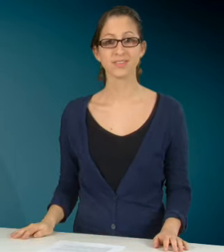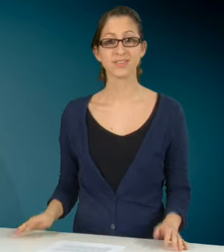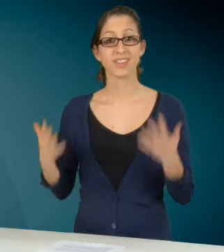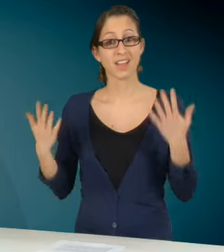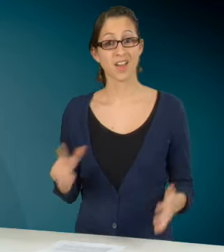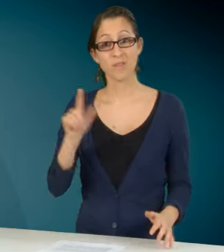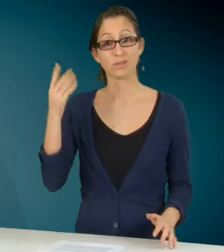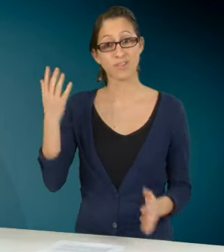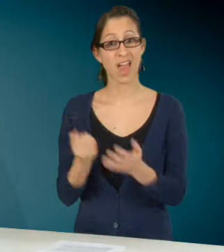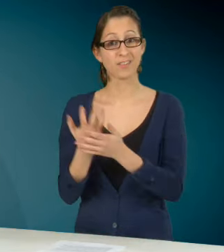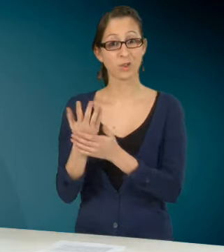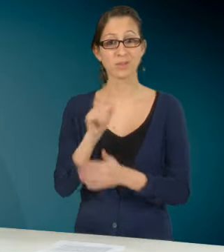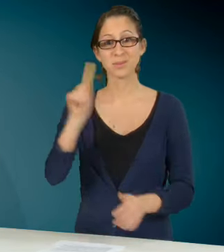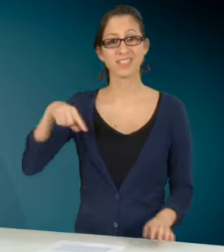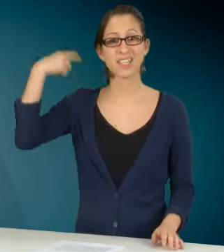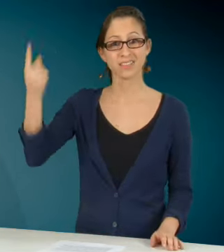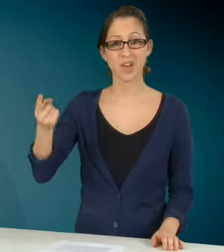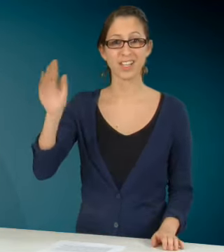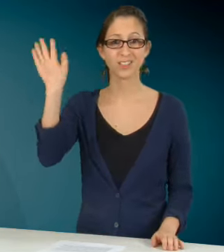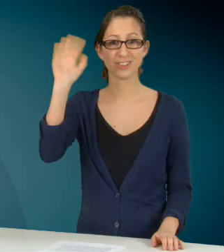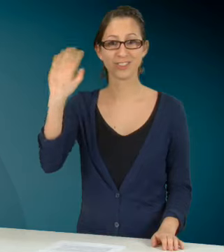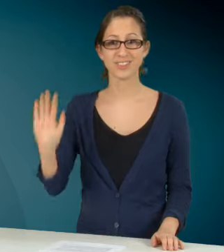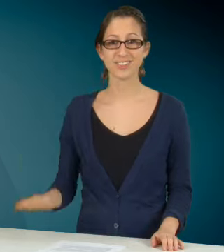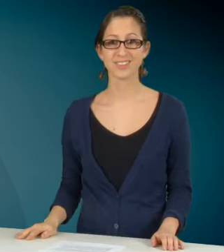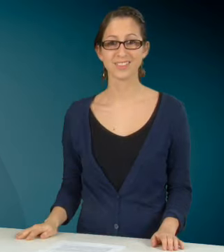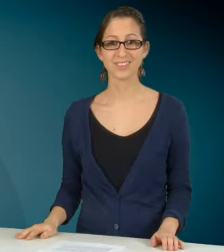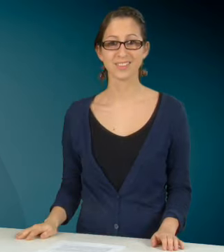das war's für focus 5 news bis nächste woche auf wiedersehen